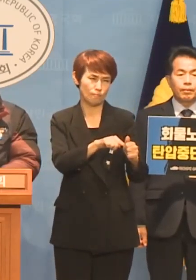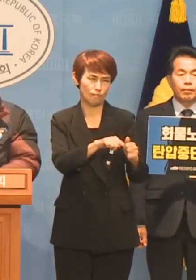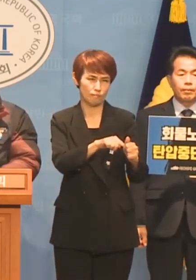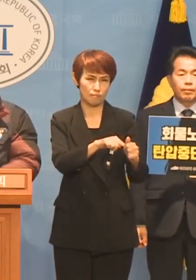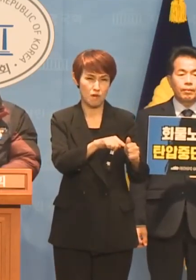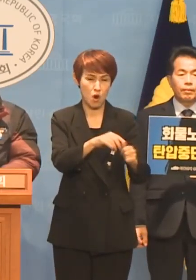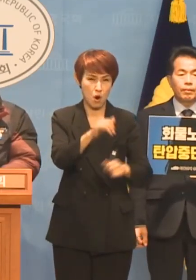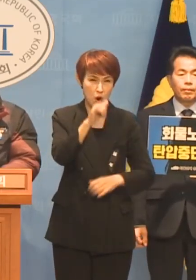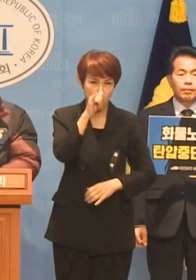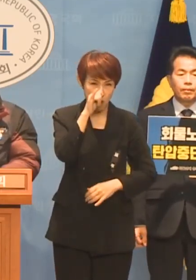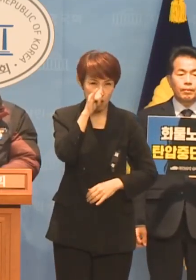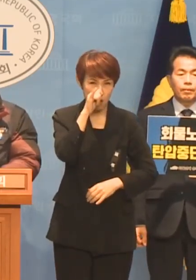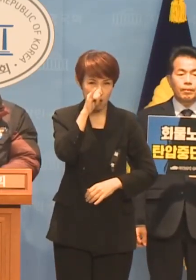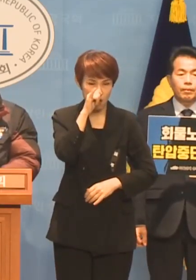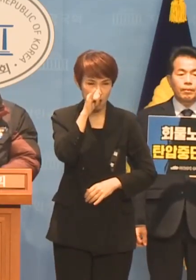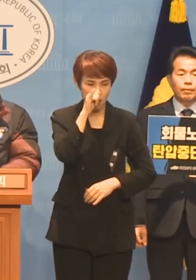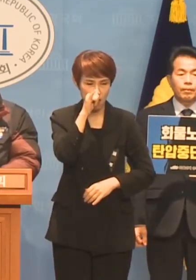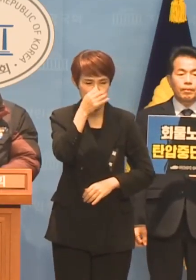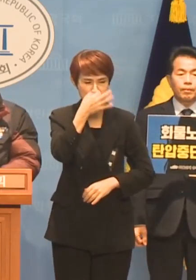천박하고 파렴치한